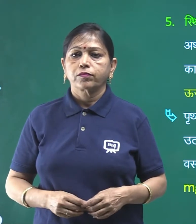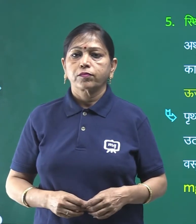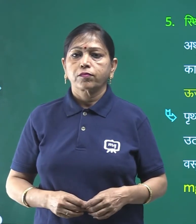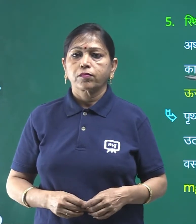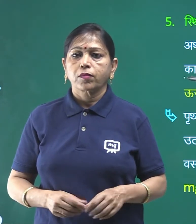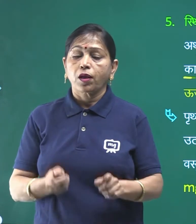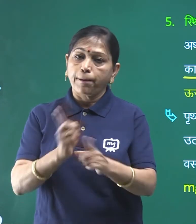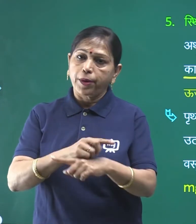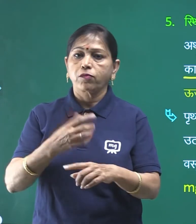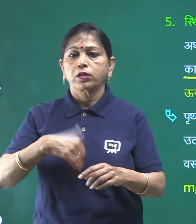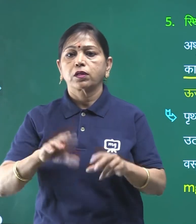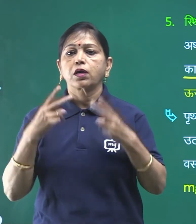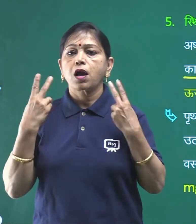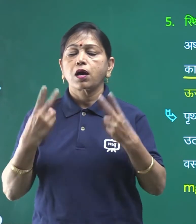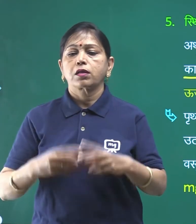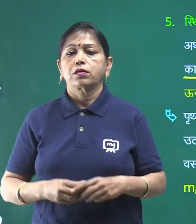परिवर्तन के कारण